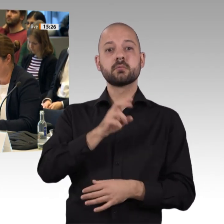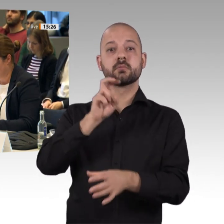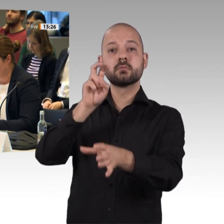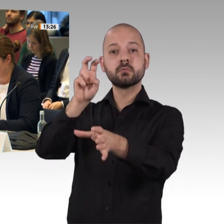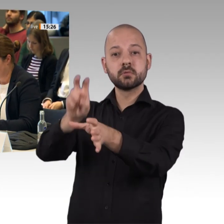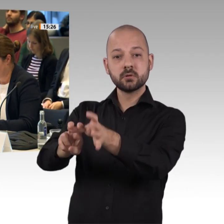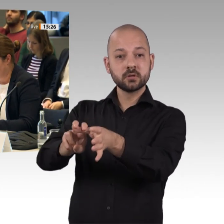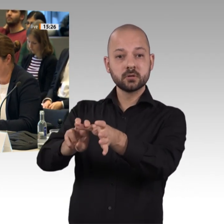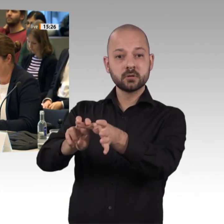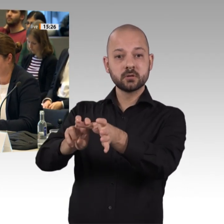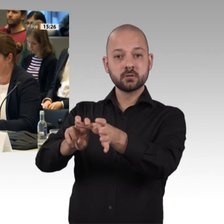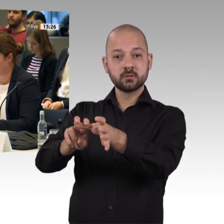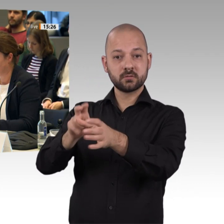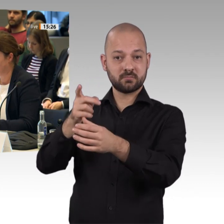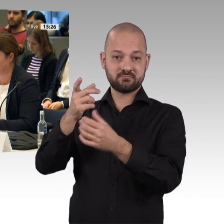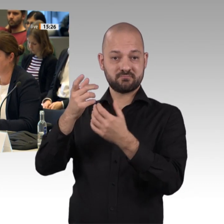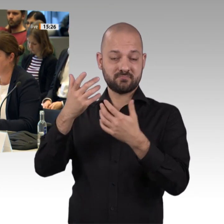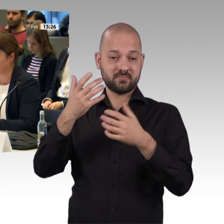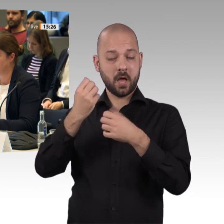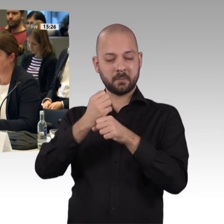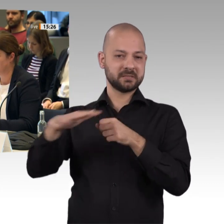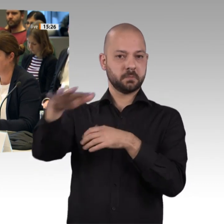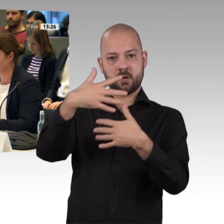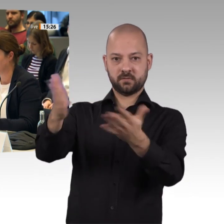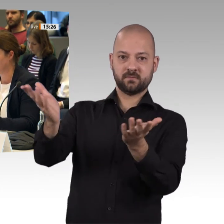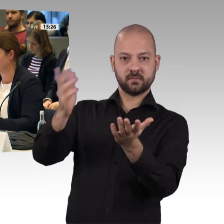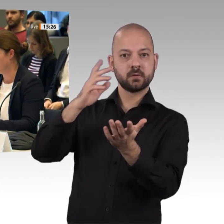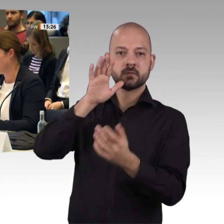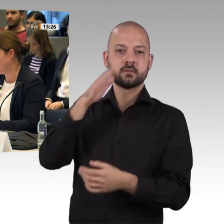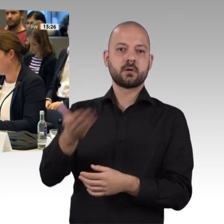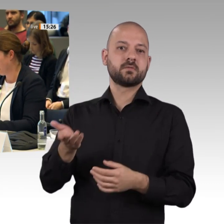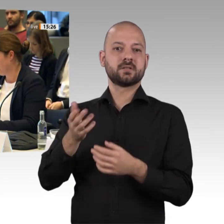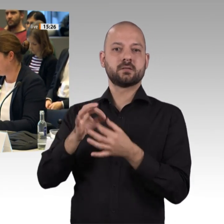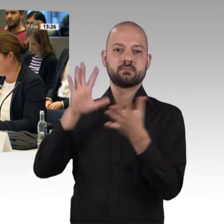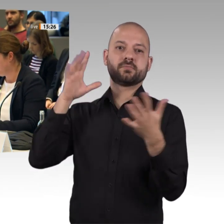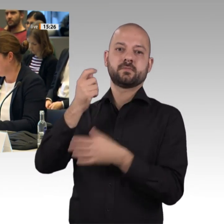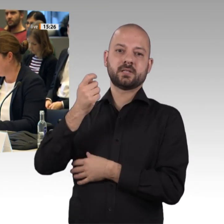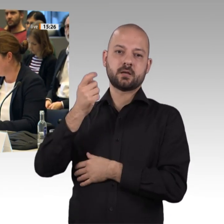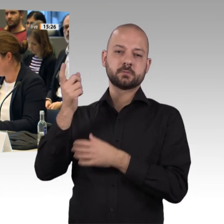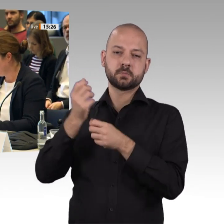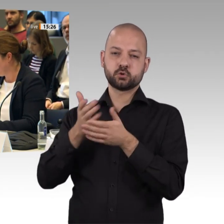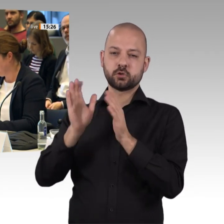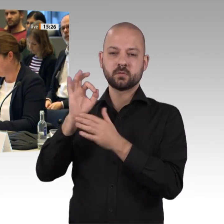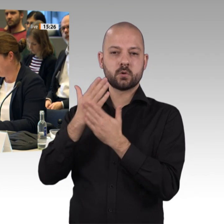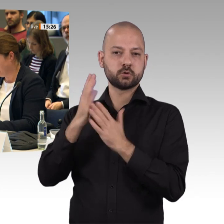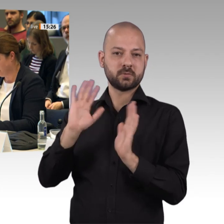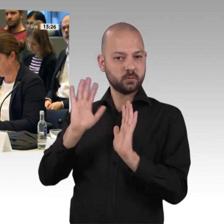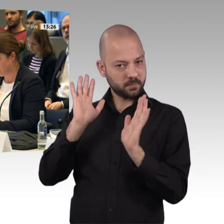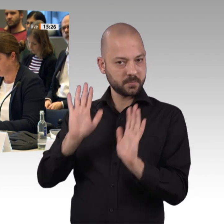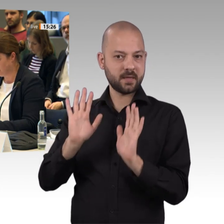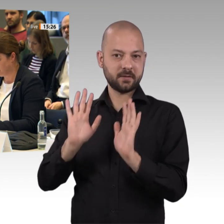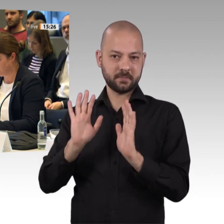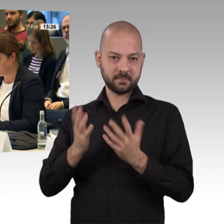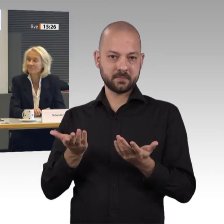umfasst, glaube ich, 70 Seiten ungefähr, mit Formularen, mit allem drum und dran. Und wenn wir den Schritt mal gehen und das umsetzen, da wären wir schon ein ganzes Stück